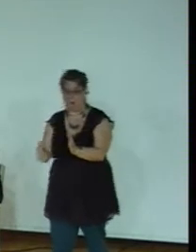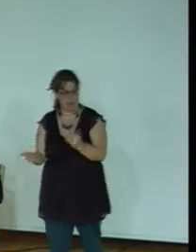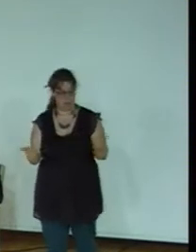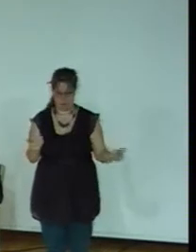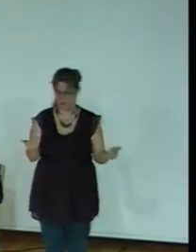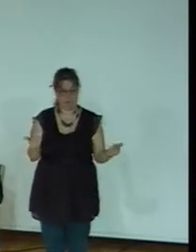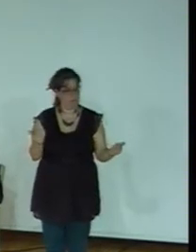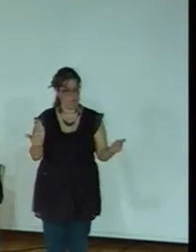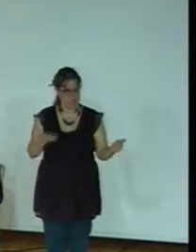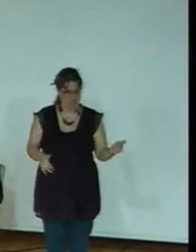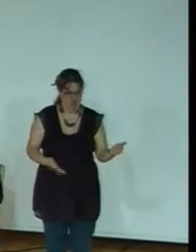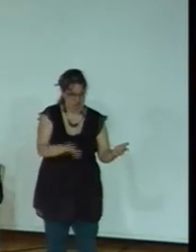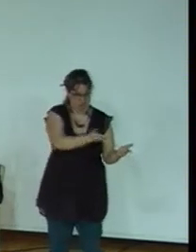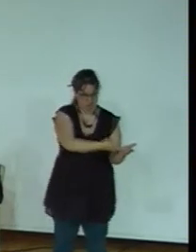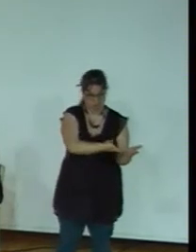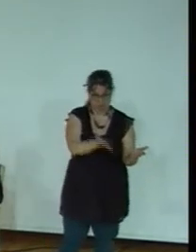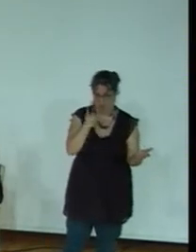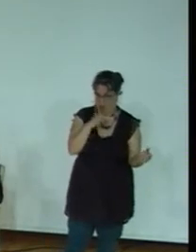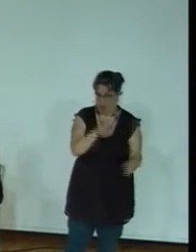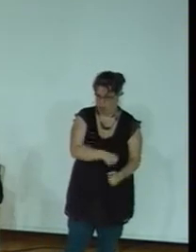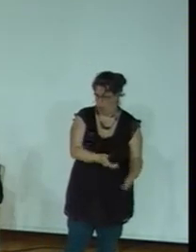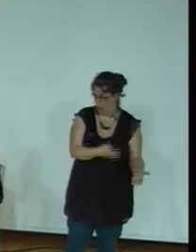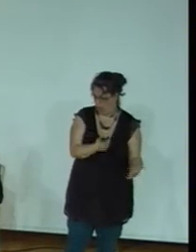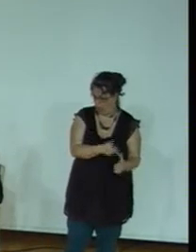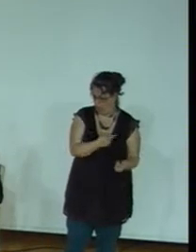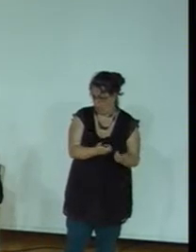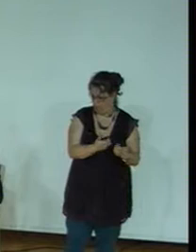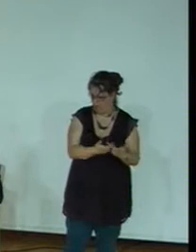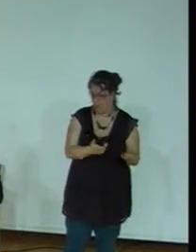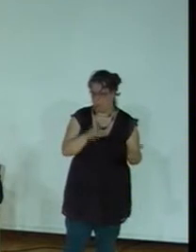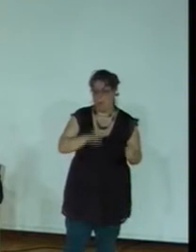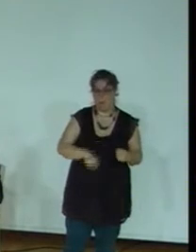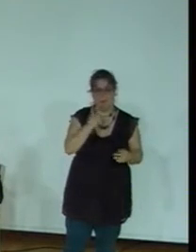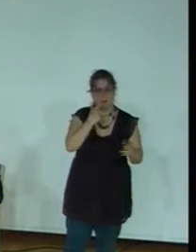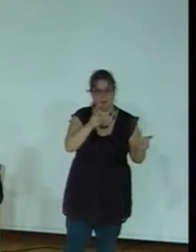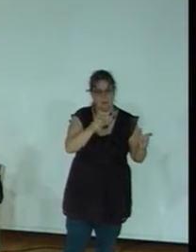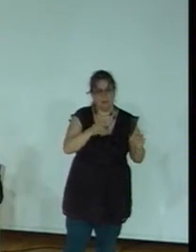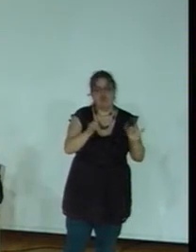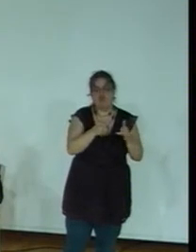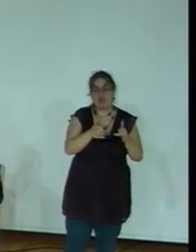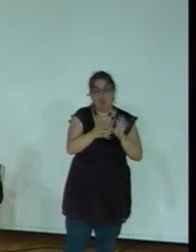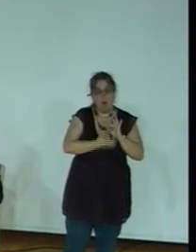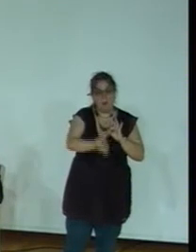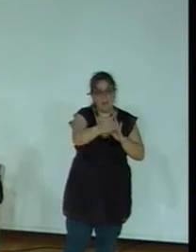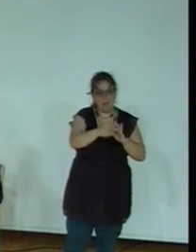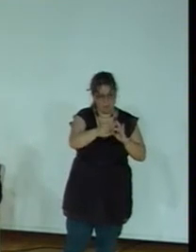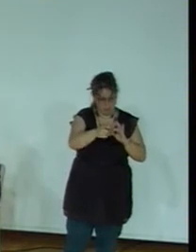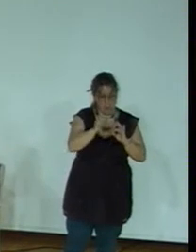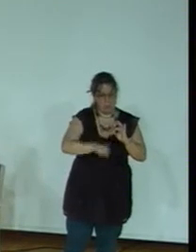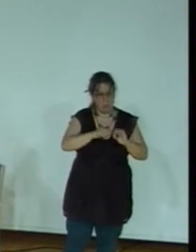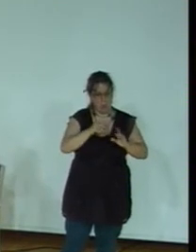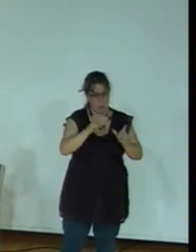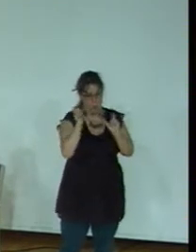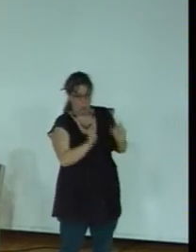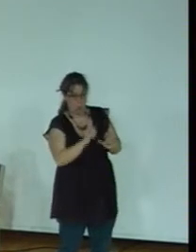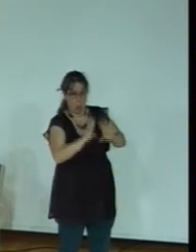existait déjà. En fait, elle existait même de plusieurs façons. Il y a l'ARGEL, l'autorité de régulation des jeux en ligne, peut interdire, par une simple